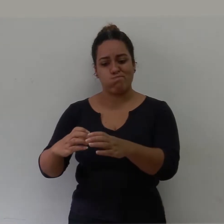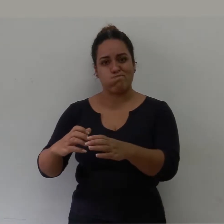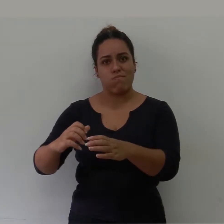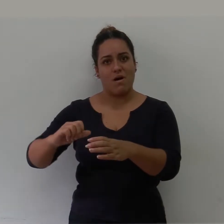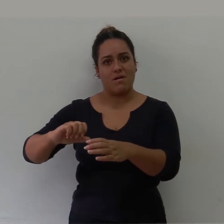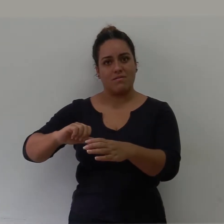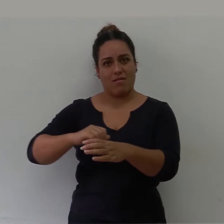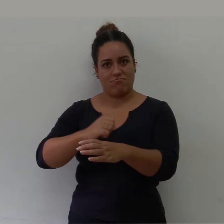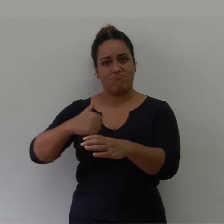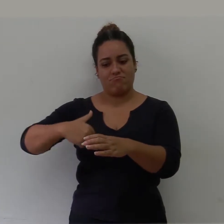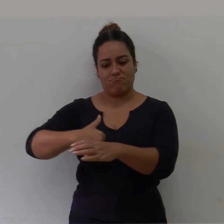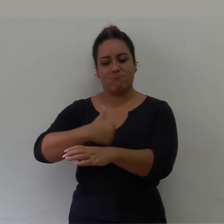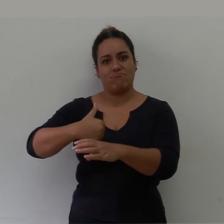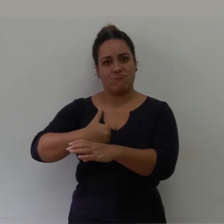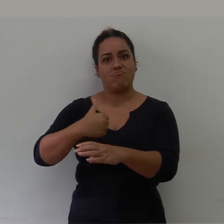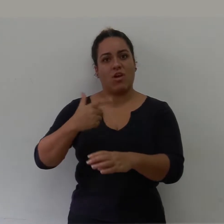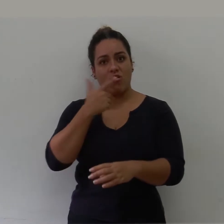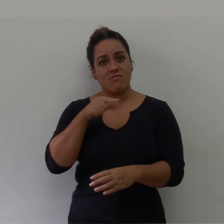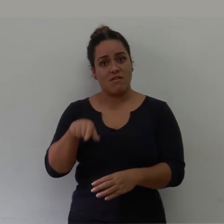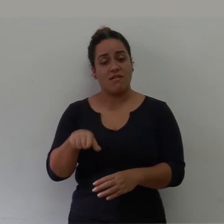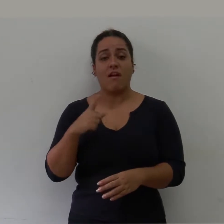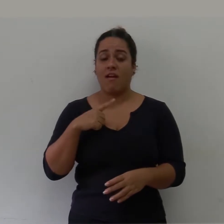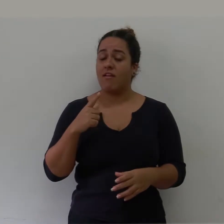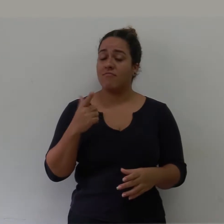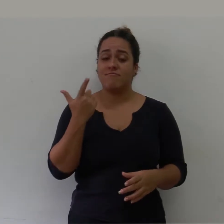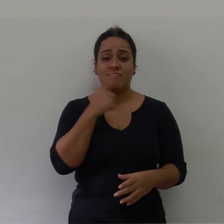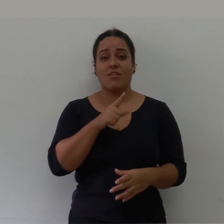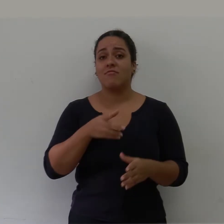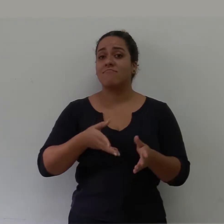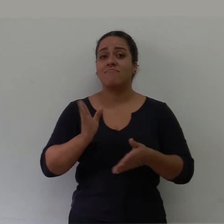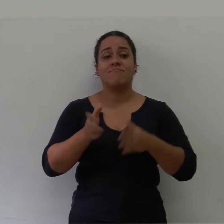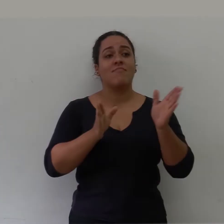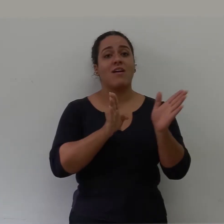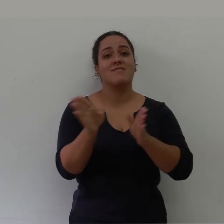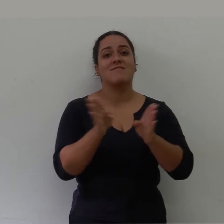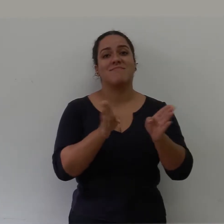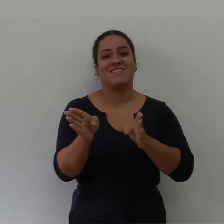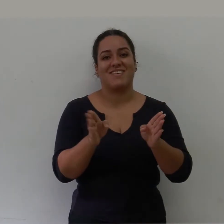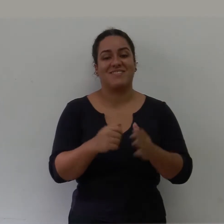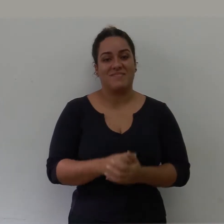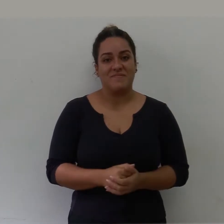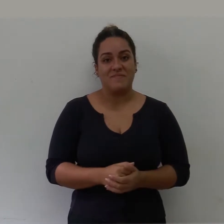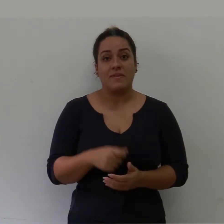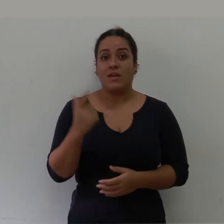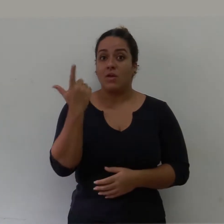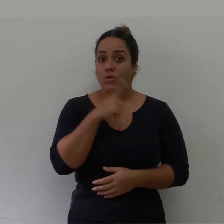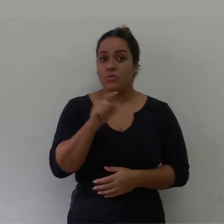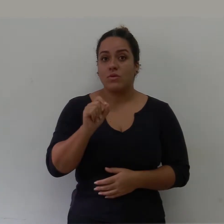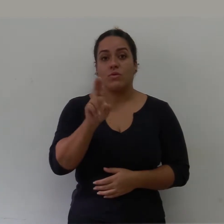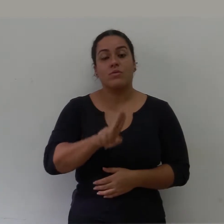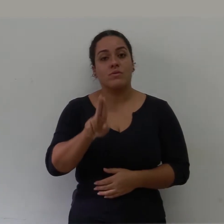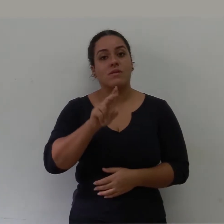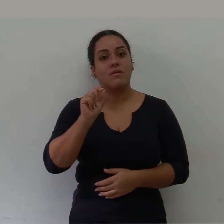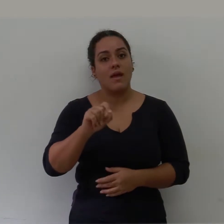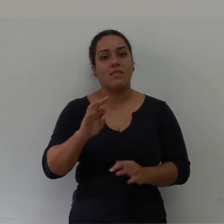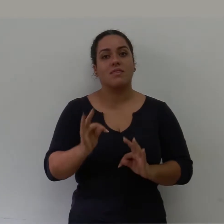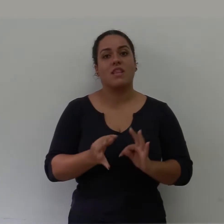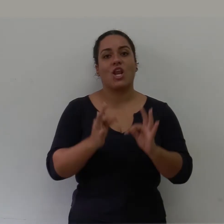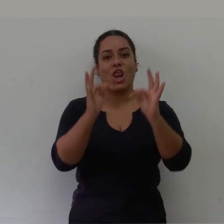usa hoje, né? E a partir dali o Rafael ganhou o mundo. Um mundo conquistado através do que se